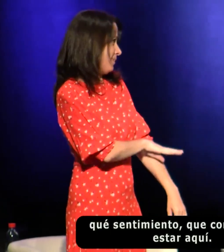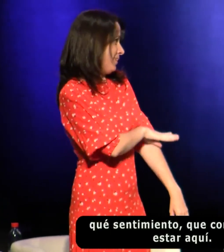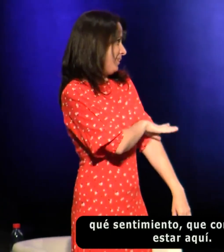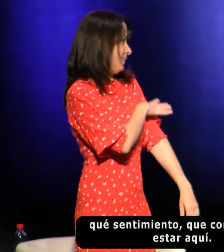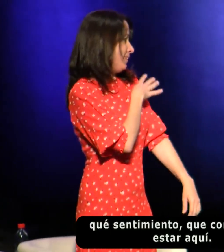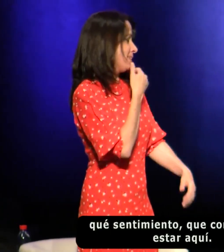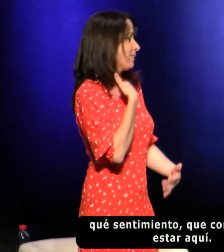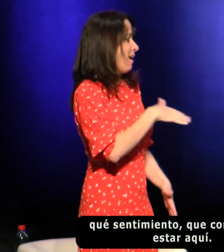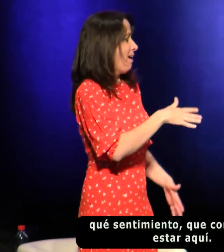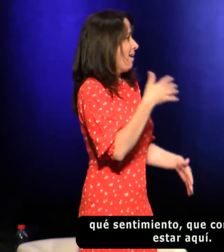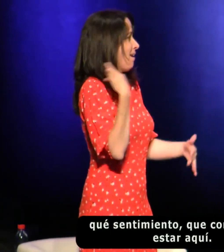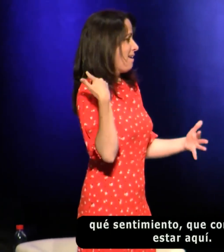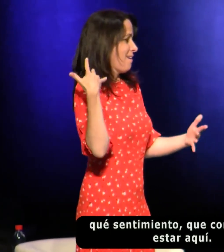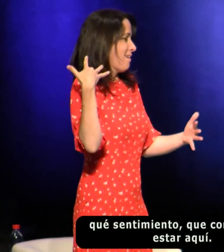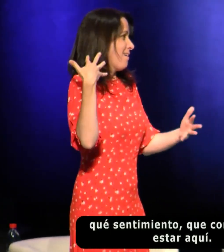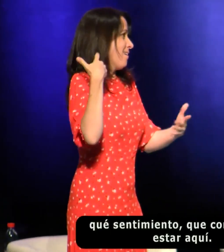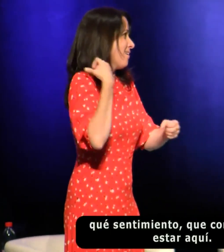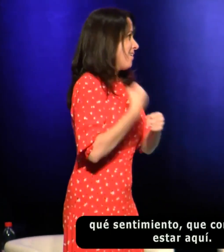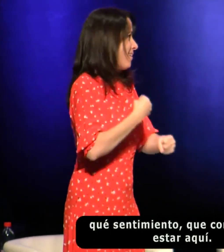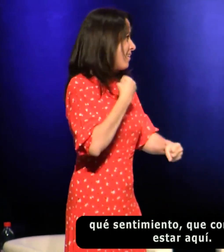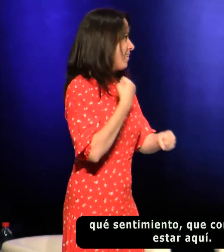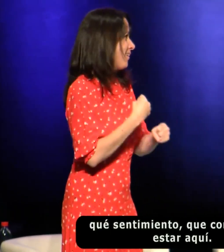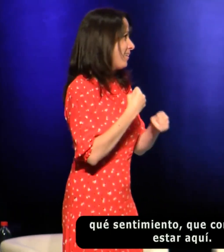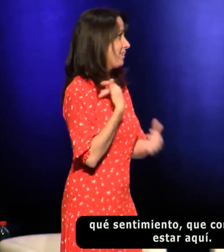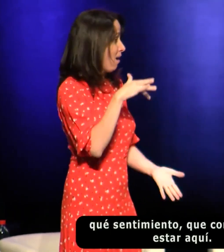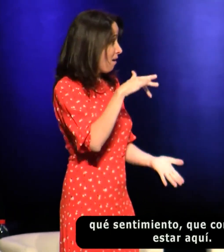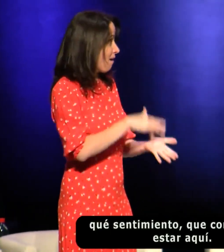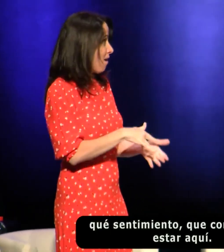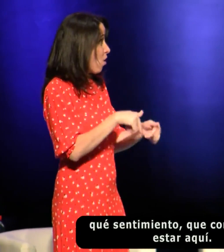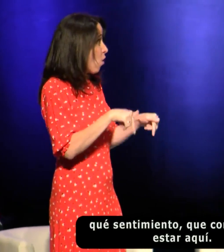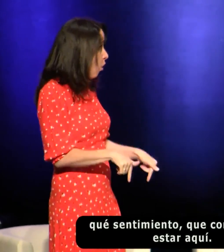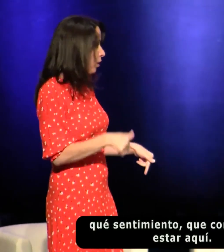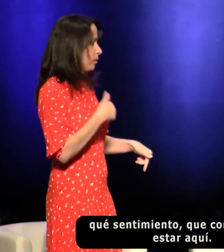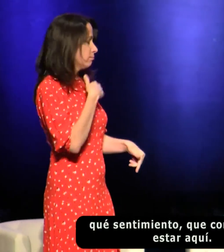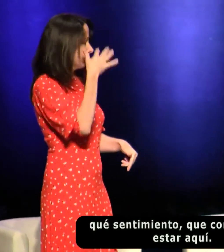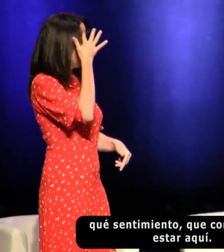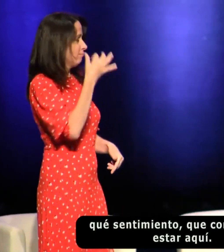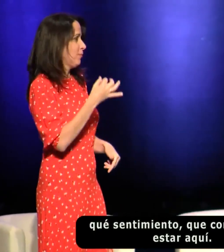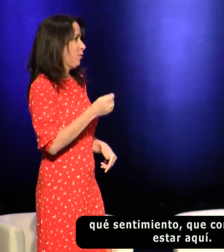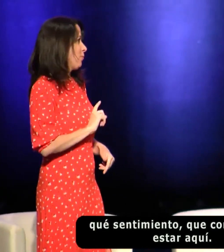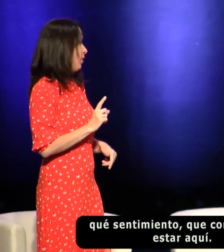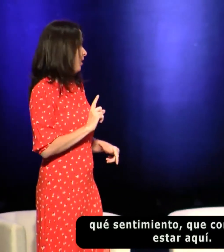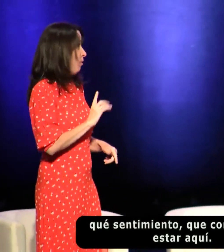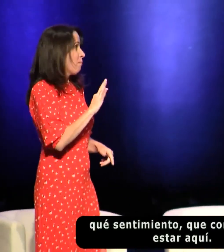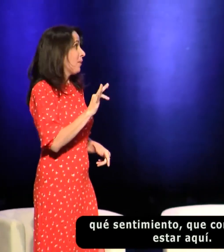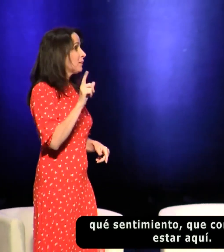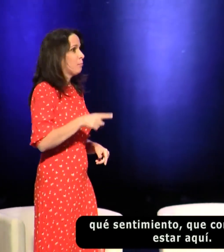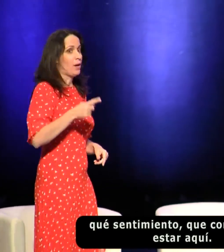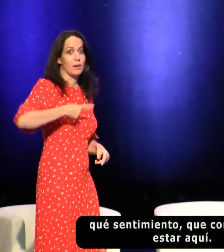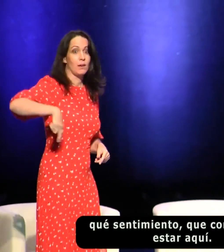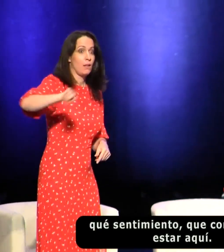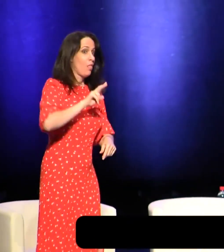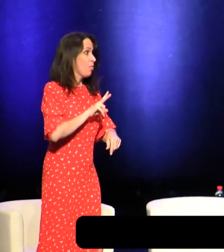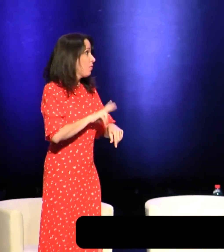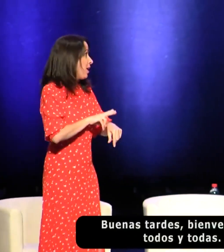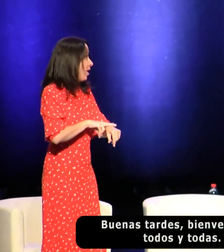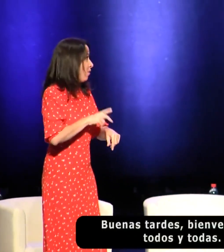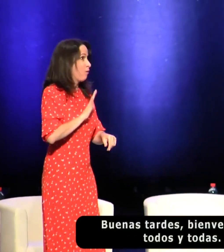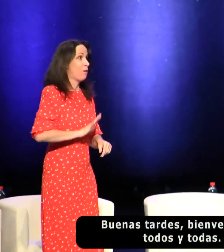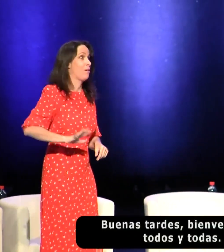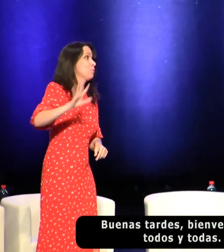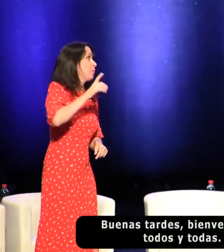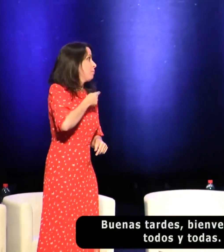Bueno, sinceramente, los pelos de punta, José Manuel. ¿Cuántos años trabajando y qué experiencia hoy aquí? Que esto, madre mía, no me lo creo,